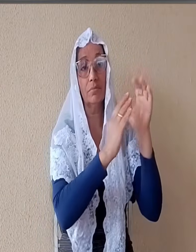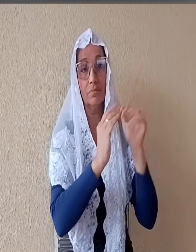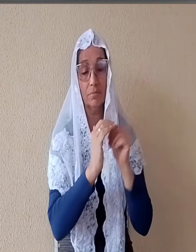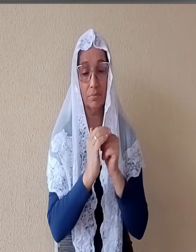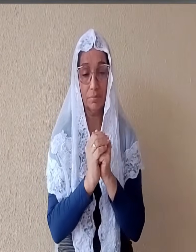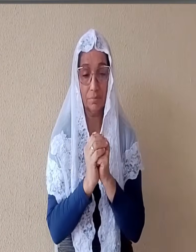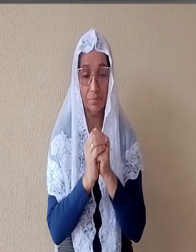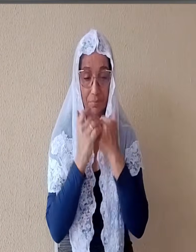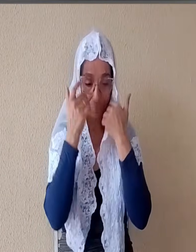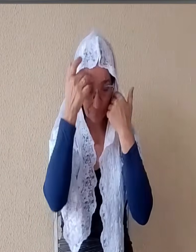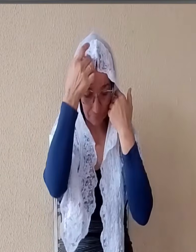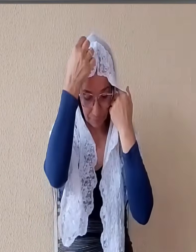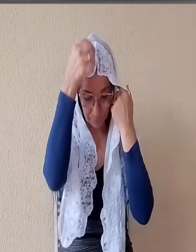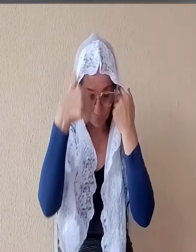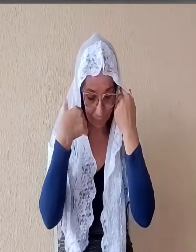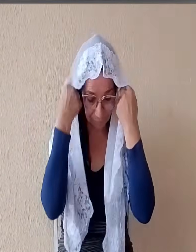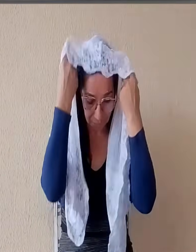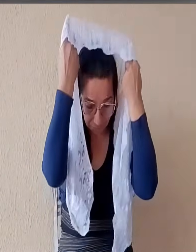Glória a Jesus.